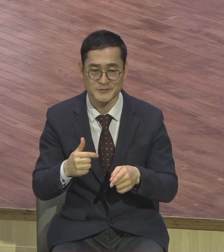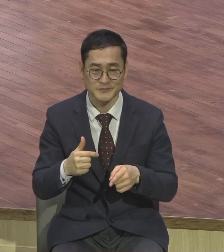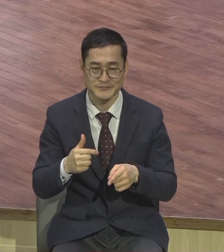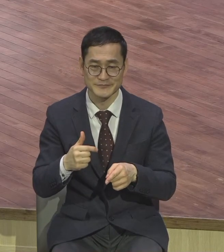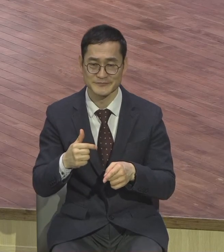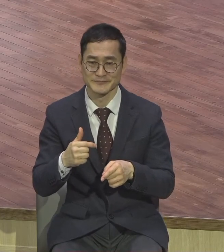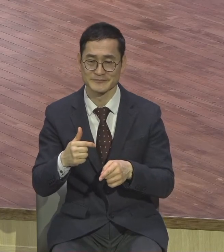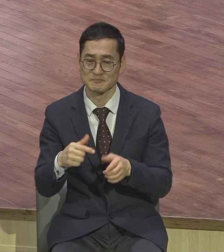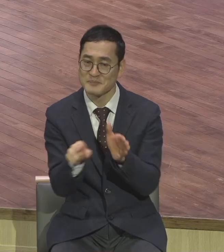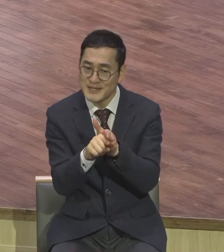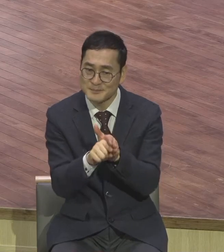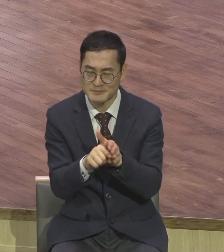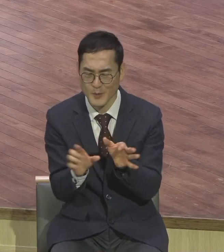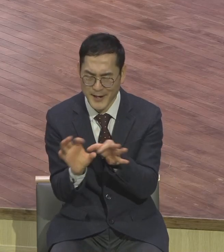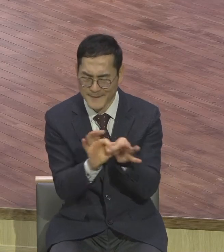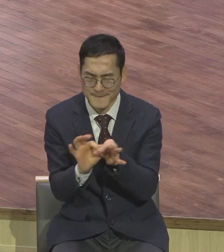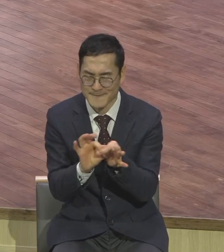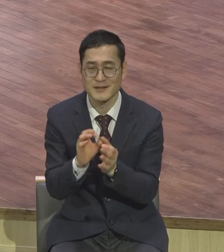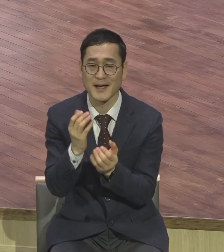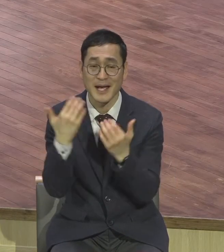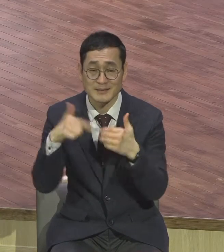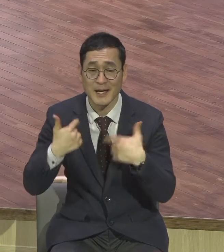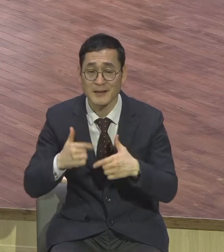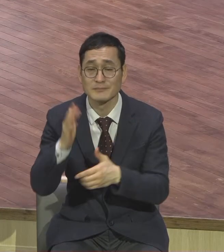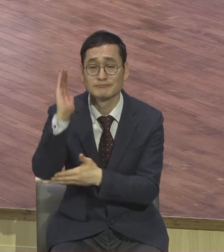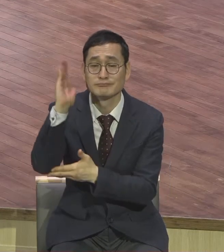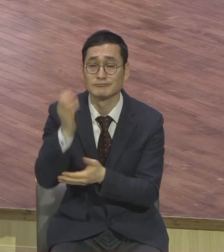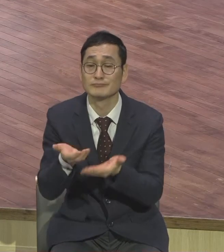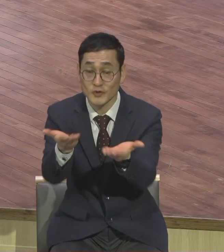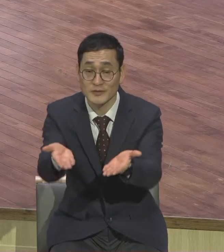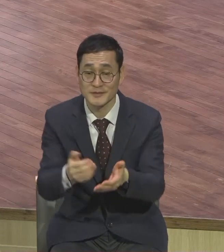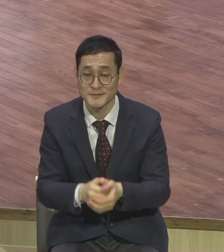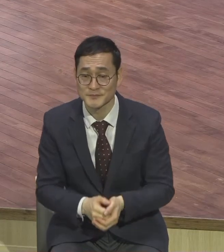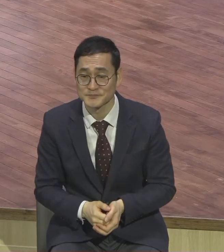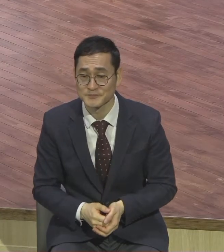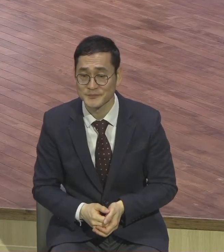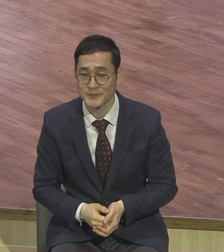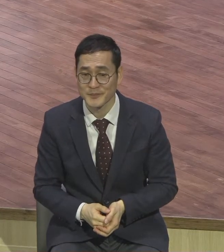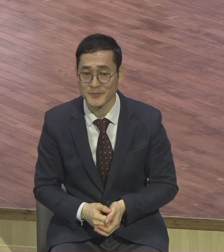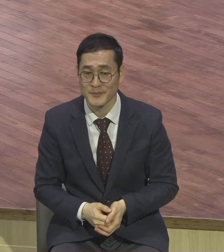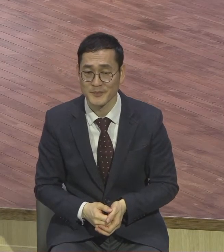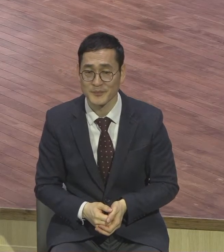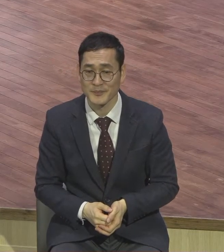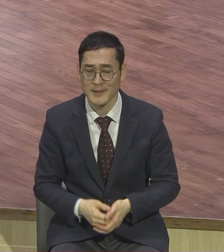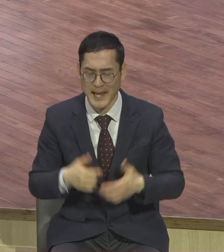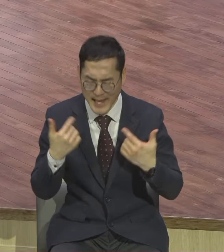듣기에는 엄청 들어 유행가 유행가처럼 들어 노래처럼 들어 안 해